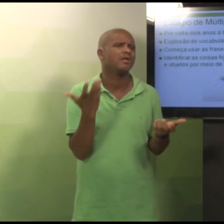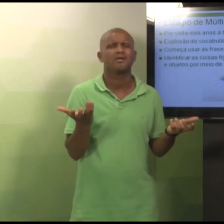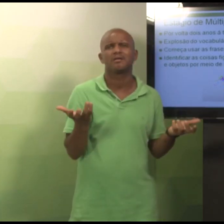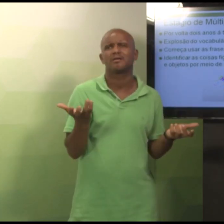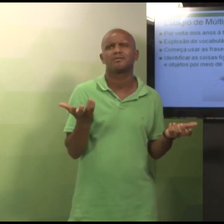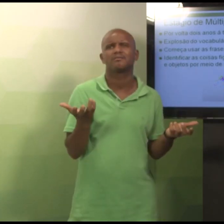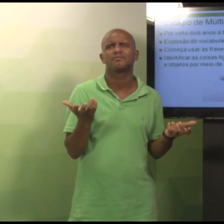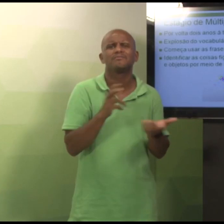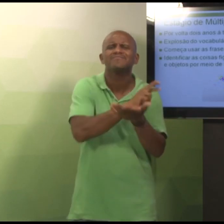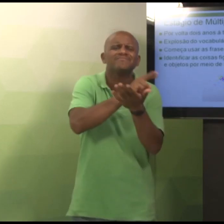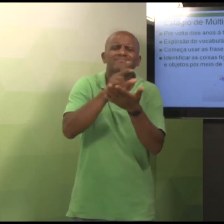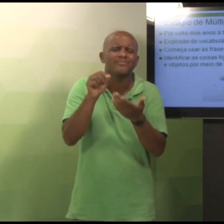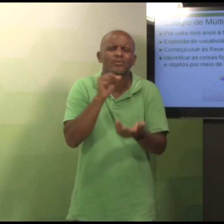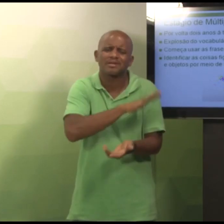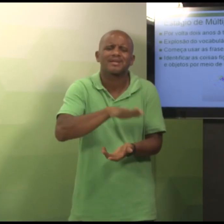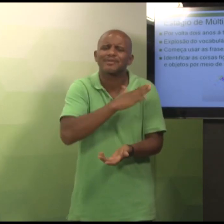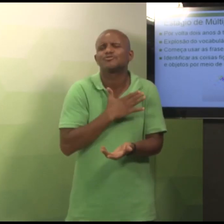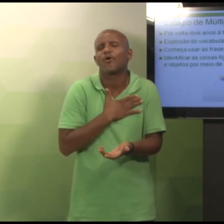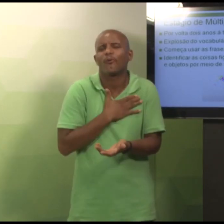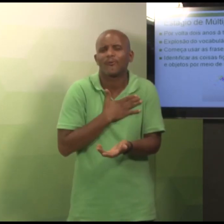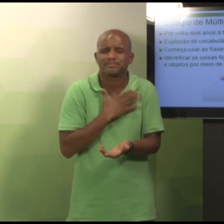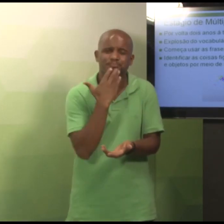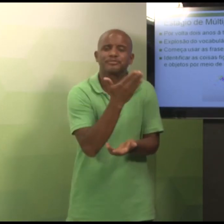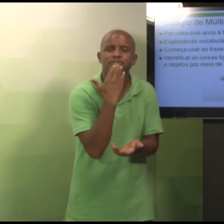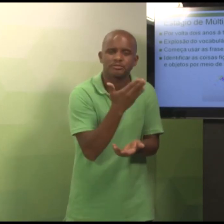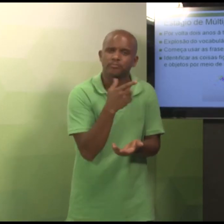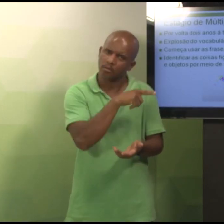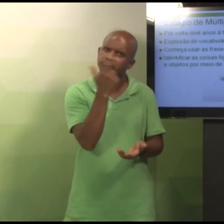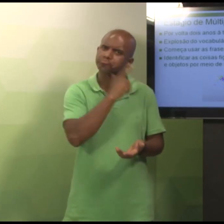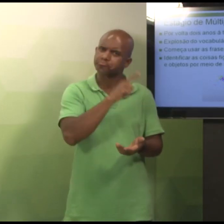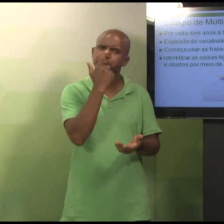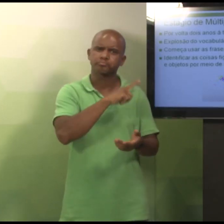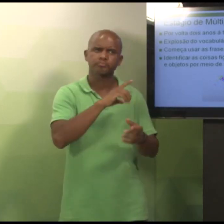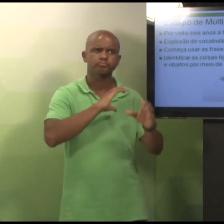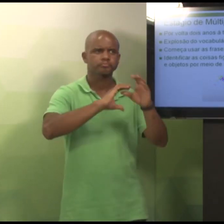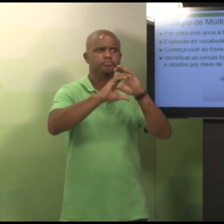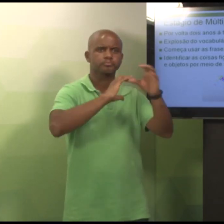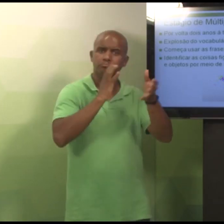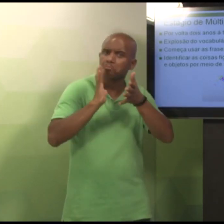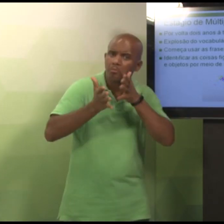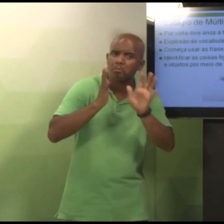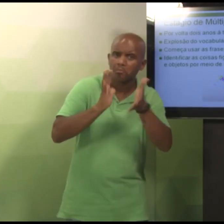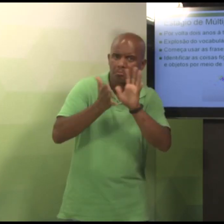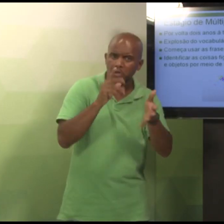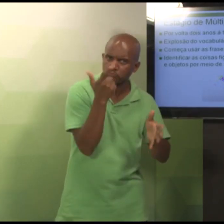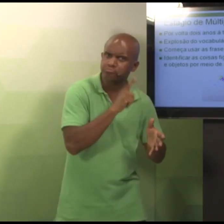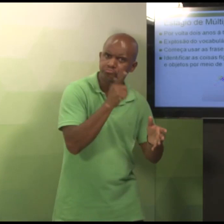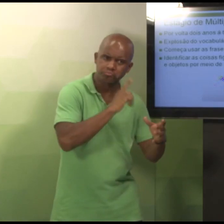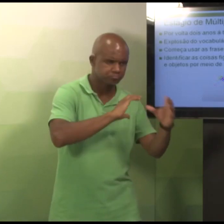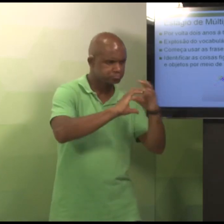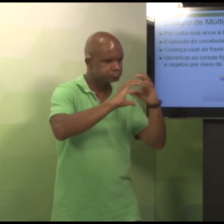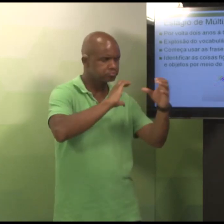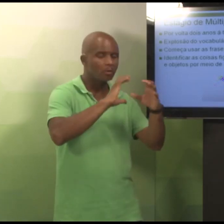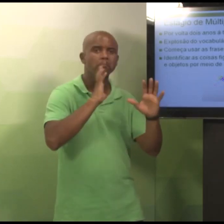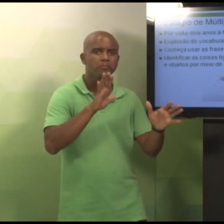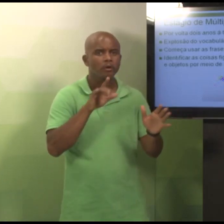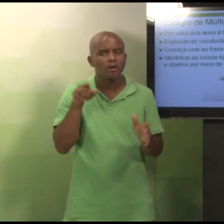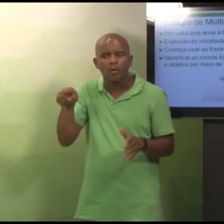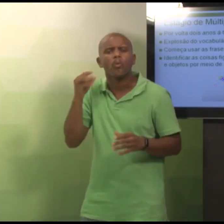fazer isso, sinalizando. E com isso, ela vai expor o seu desejo, o que ela quer. Vai falar o que a criança gosta,